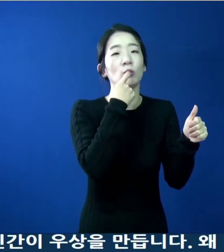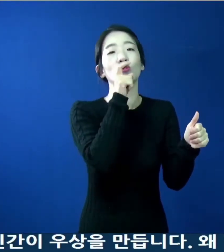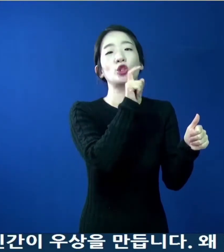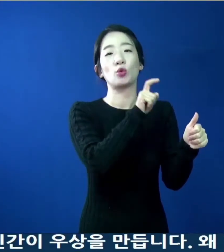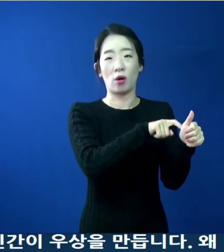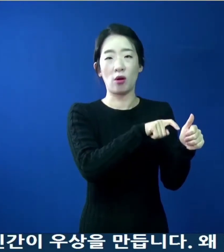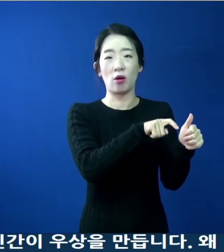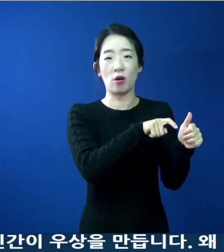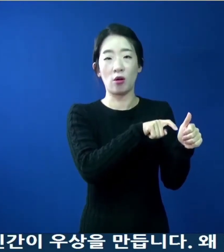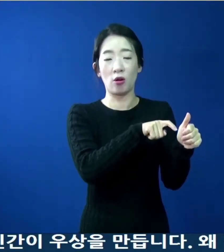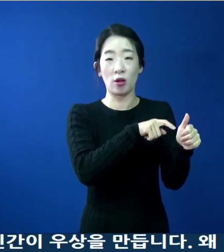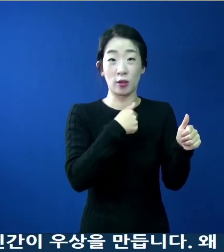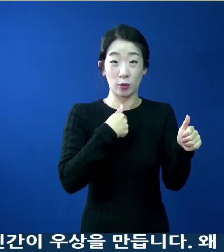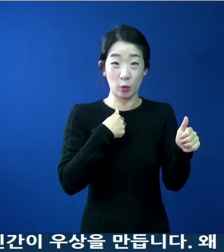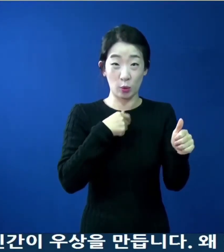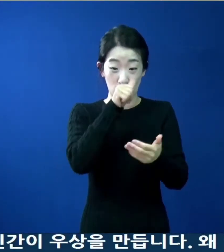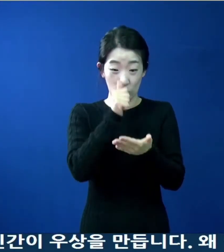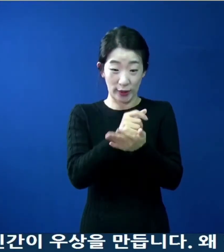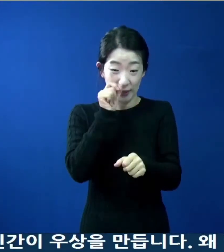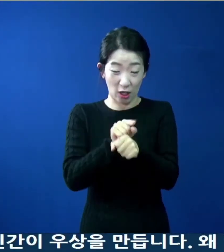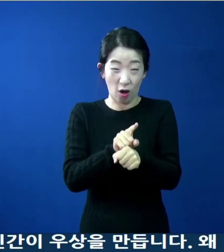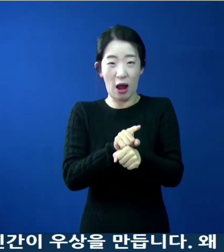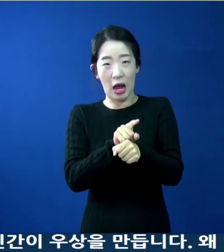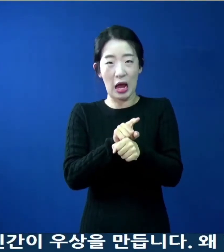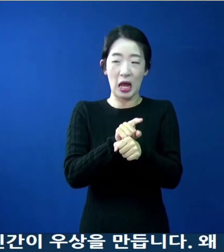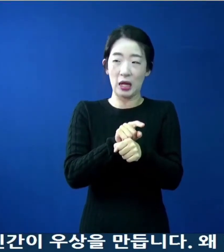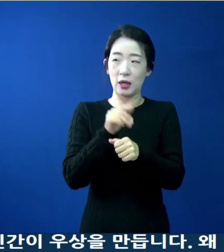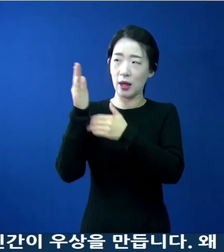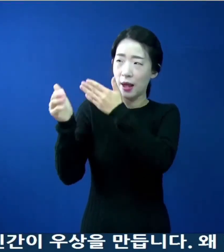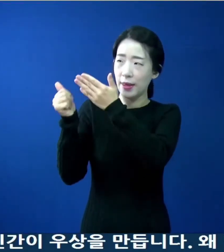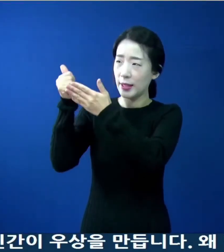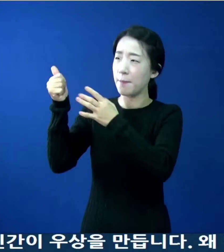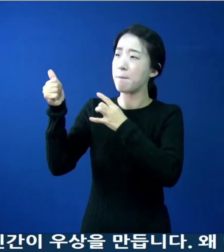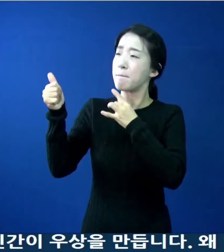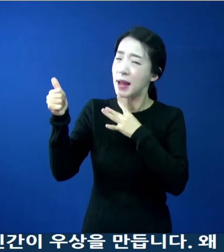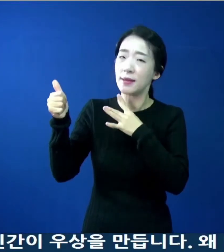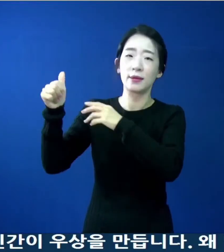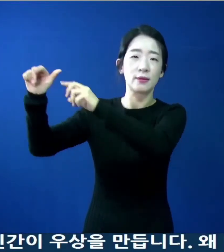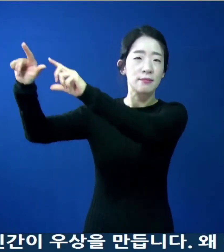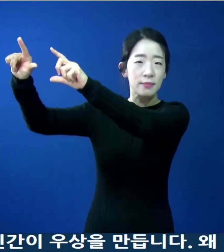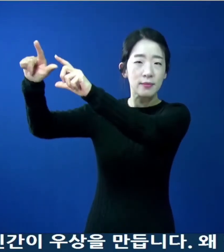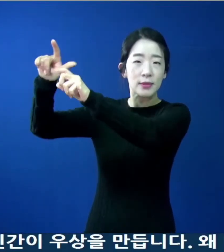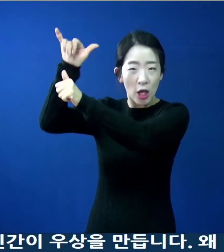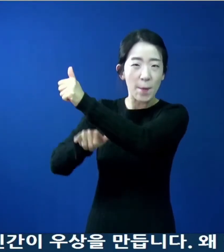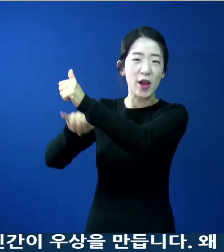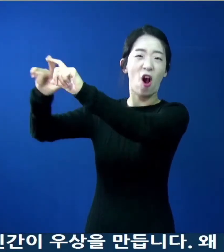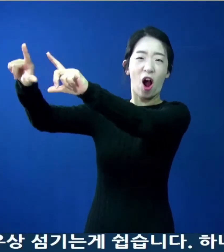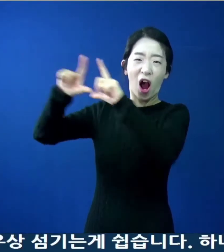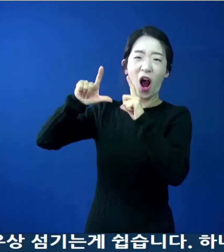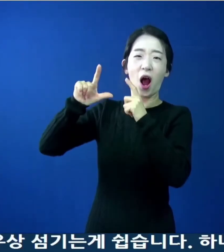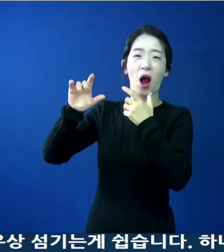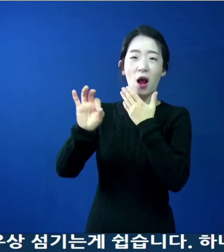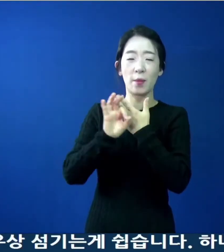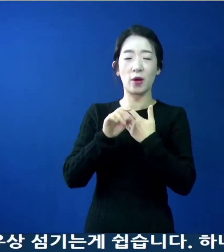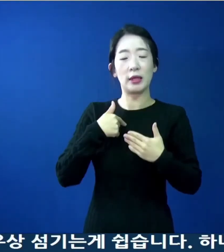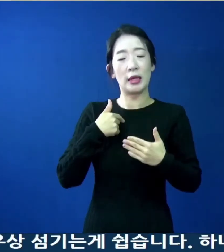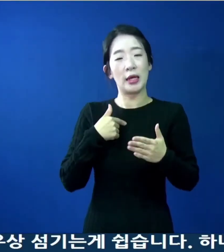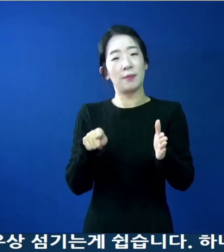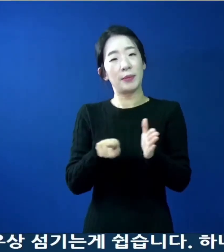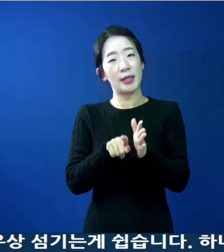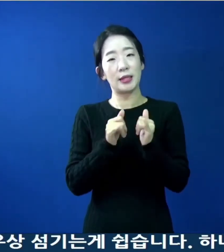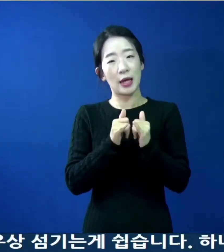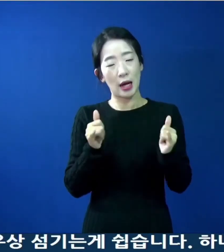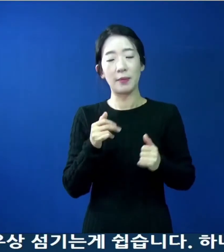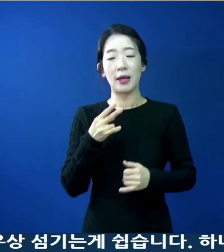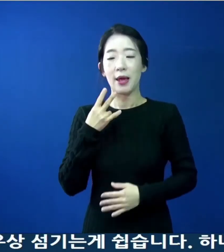가운데요, 죄성이 있어서 비탁한 게 있어요. 하나님만 섬기라 그러면 그것에 대해서 우리 믿는 사람들은